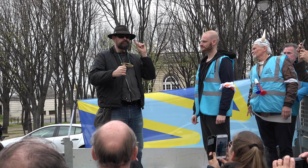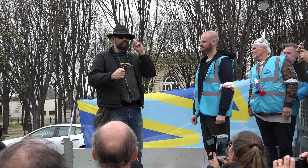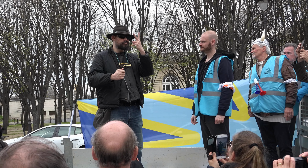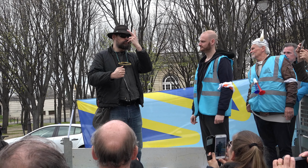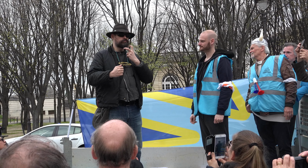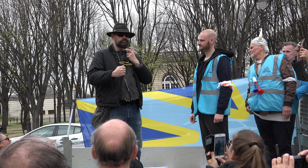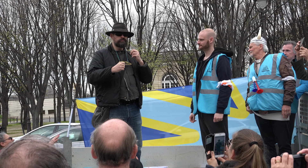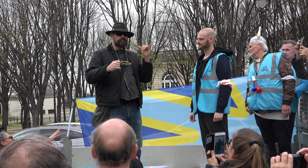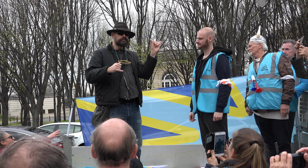J'avais deux choses importantes à dire.